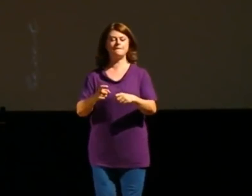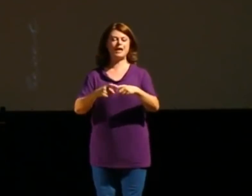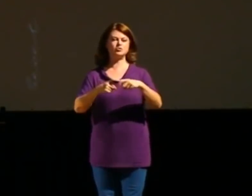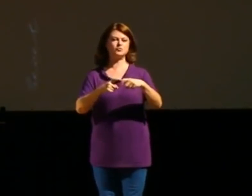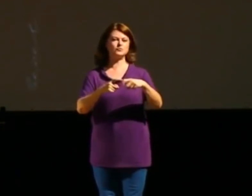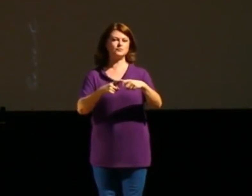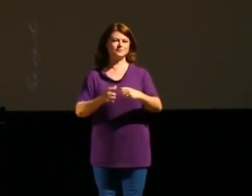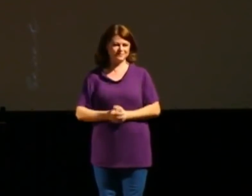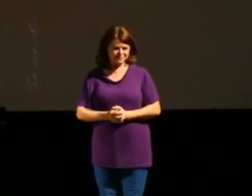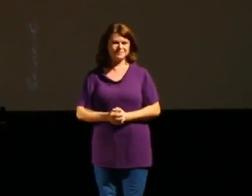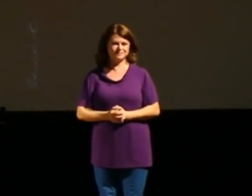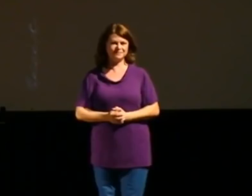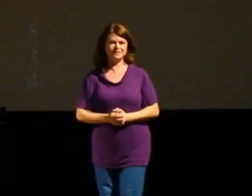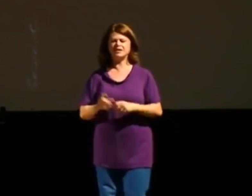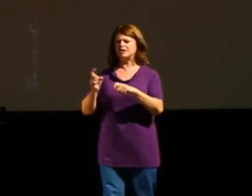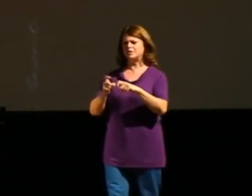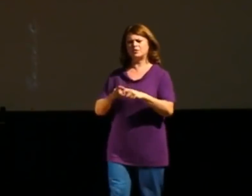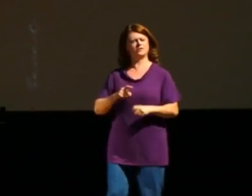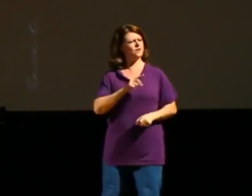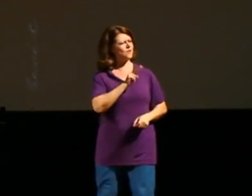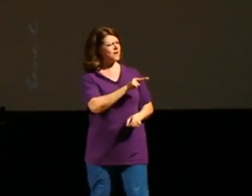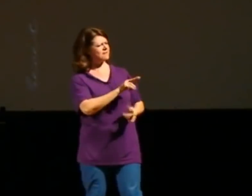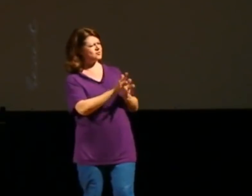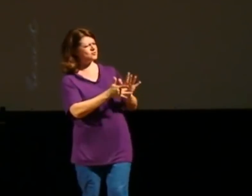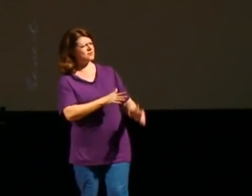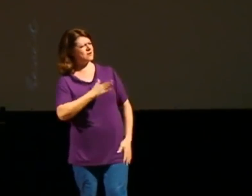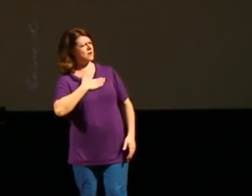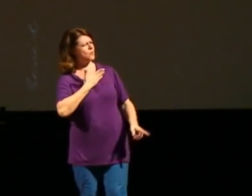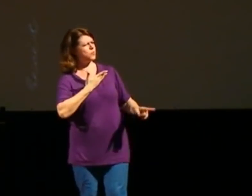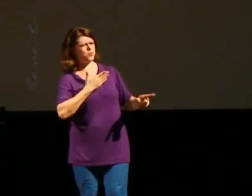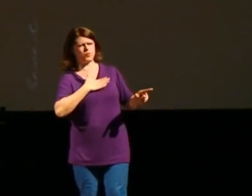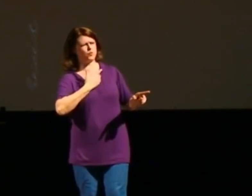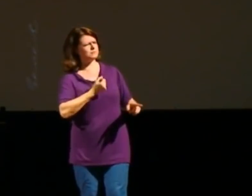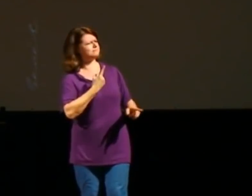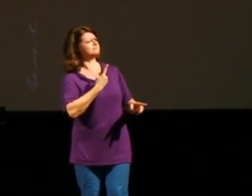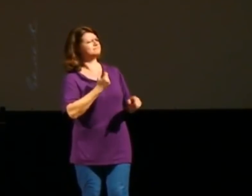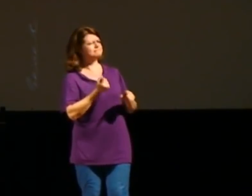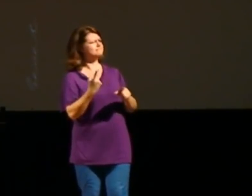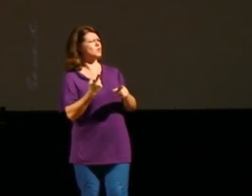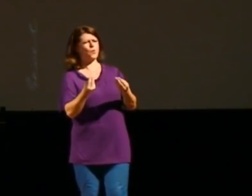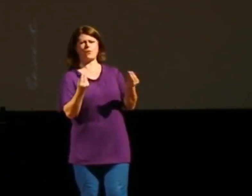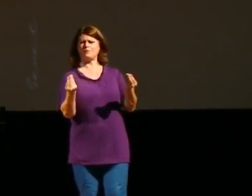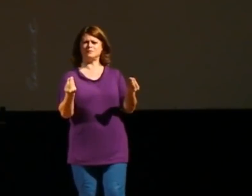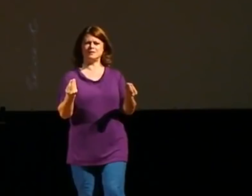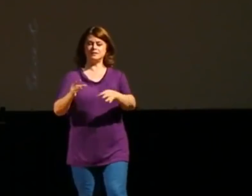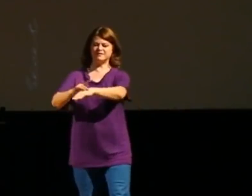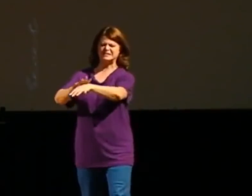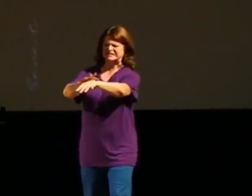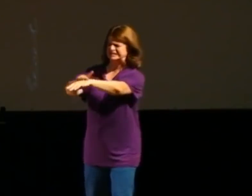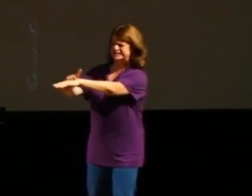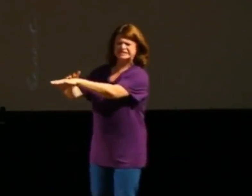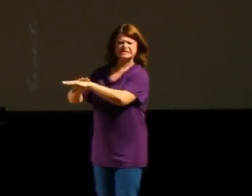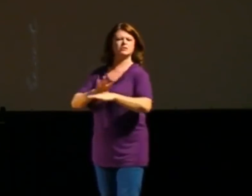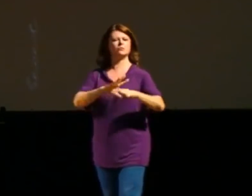Jesus lidava com a tranquilidade de tratar enfermidades que simplesmente eram incuráveis. E o Evangelho de